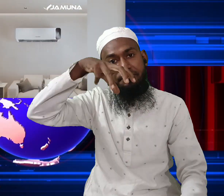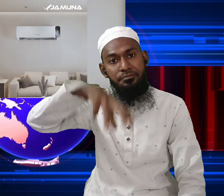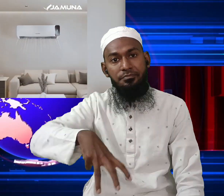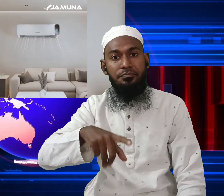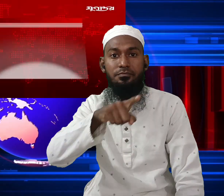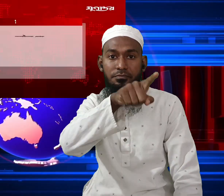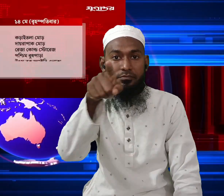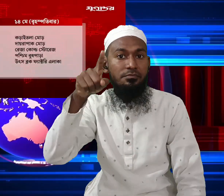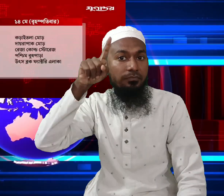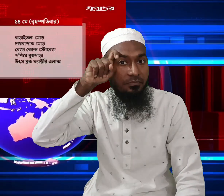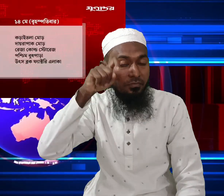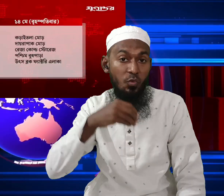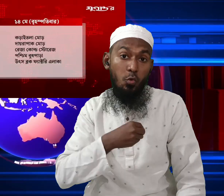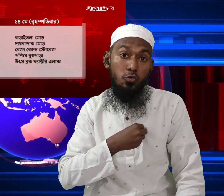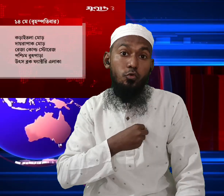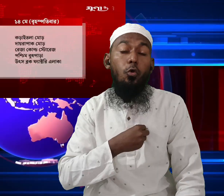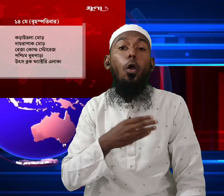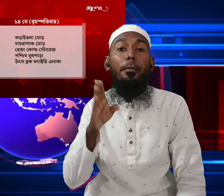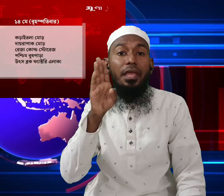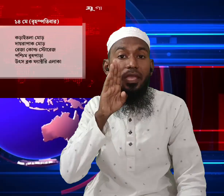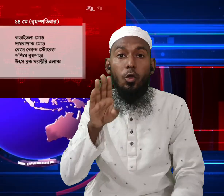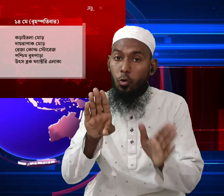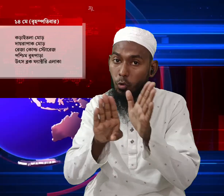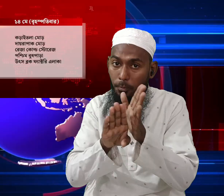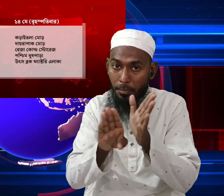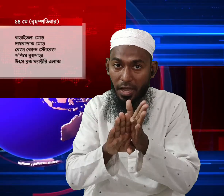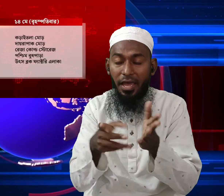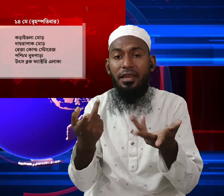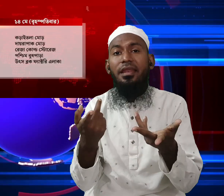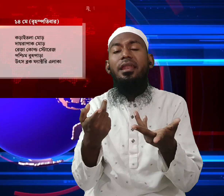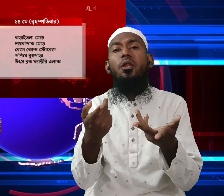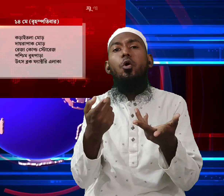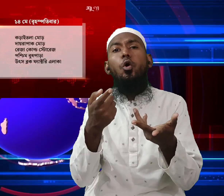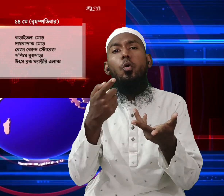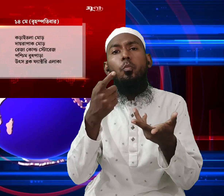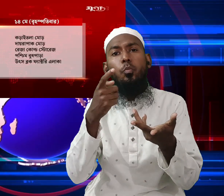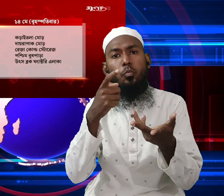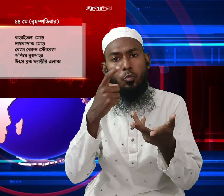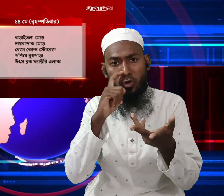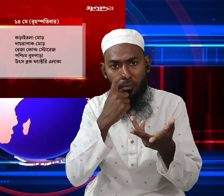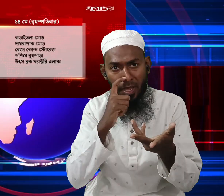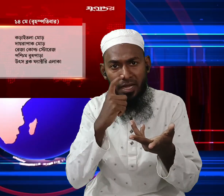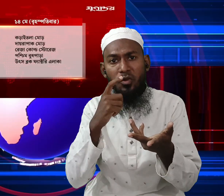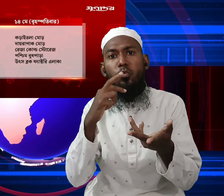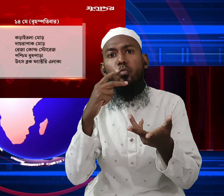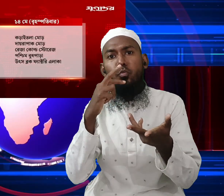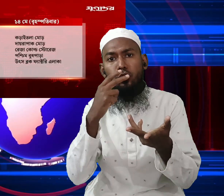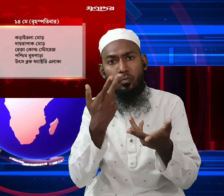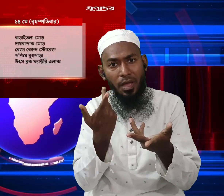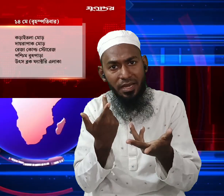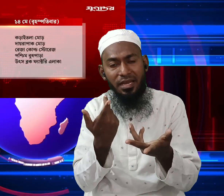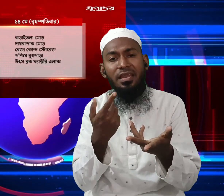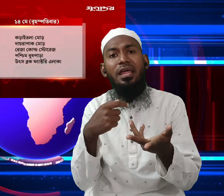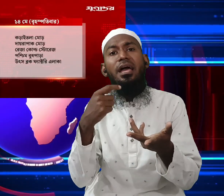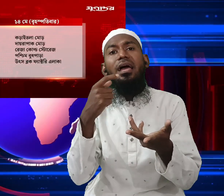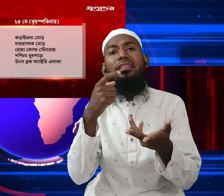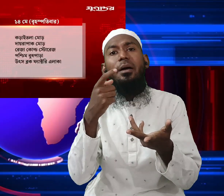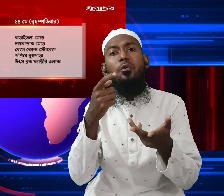কন্ডিশনার। ১৪ মে বৃহস্পতিবার করাইতলা মোড়, দায়রা পাক মোড়, রেজা কোল্ড স্টোরেজ, পশ্চিম বুধপাড়া ও উৎসব ব্লক